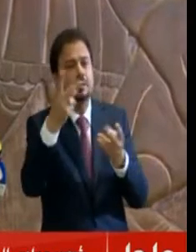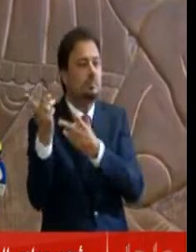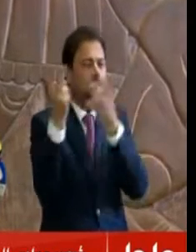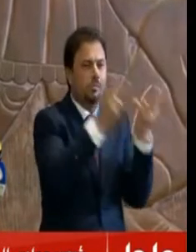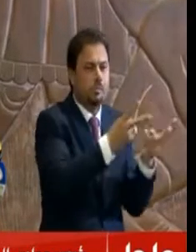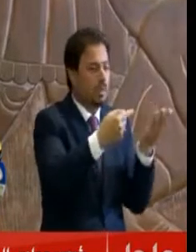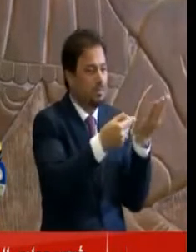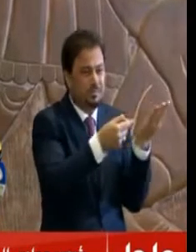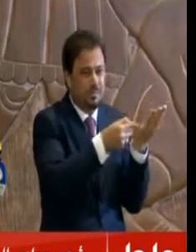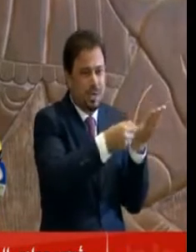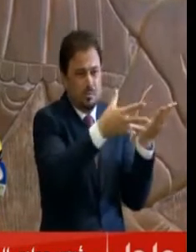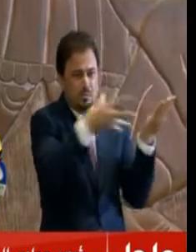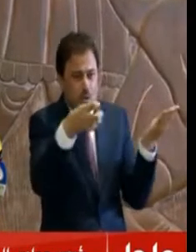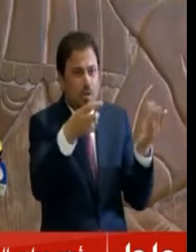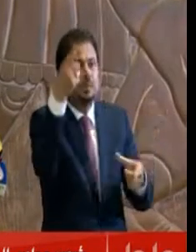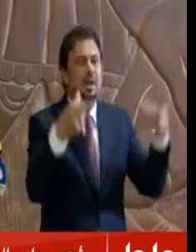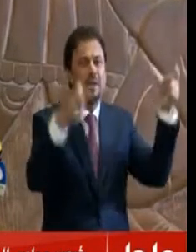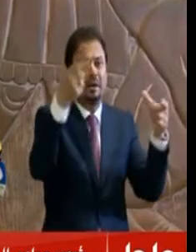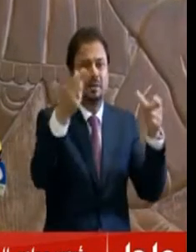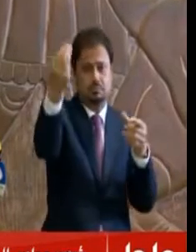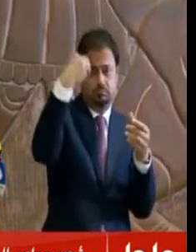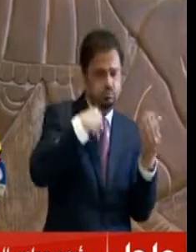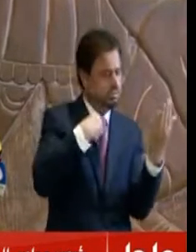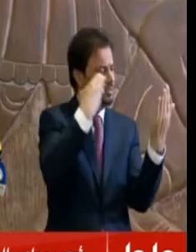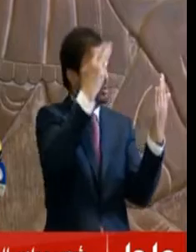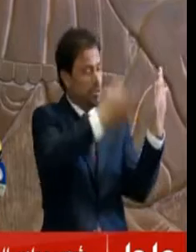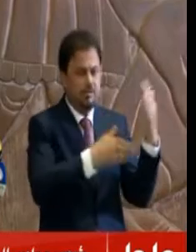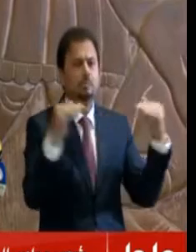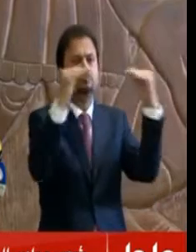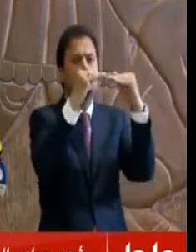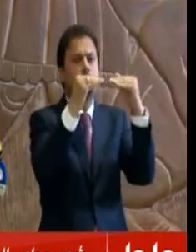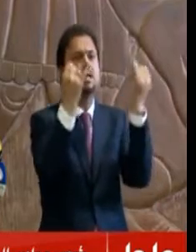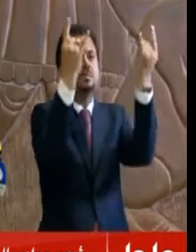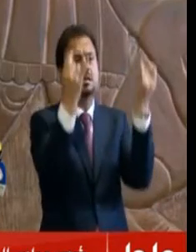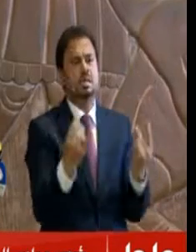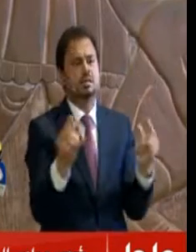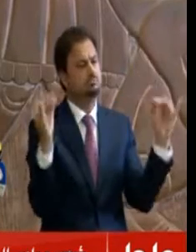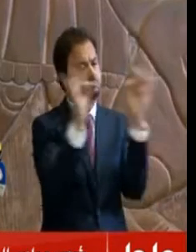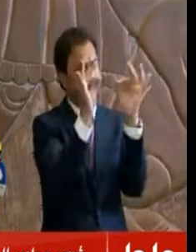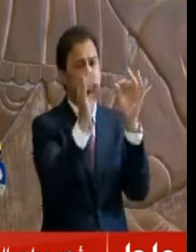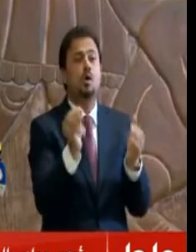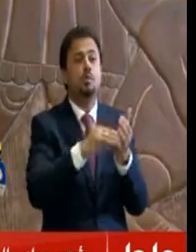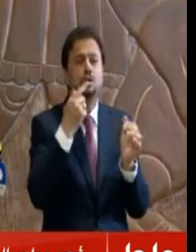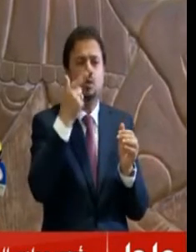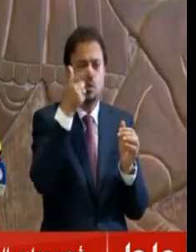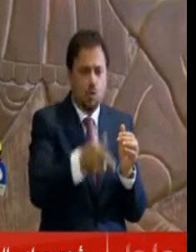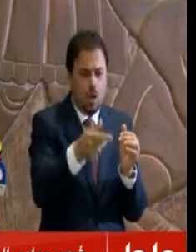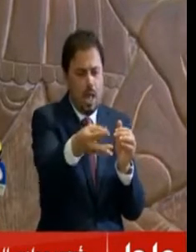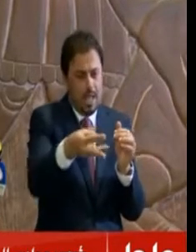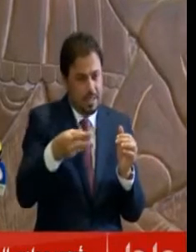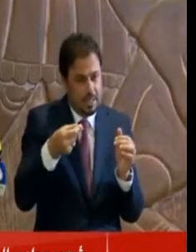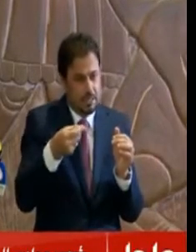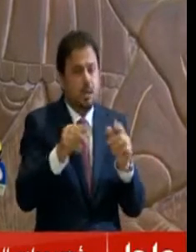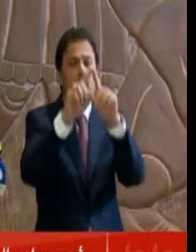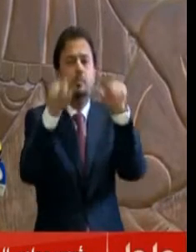عبر الوسط الناقل وعصا الذاكرة وكانت المطابقة 100%. وبلغت عدد